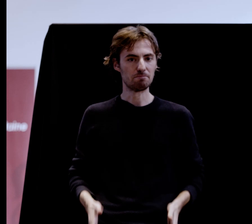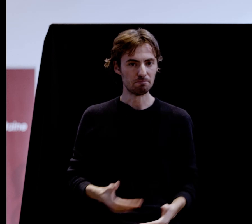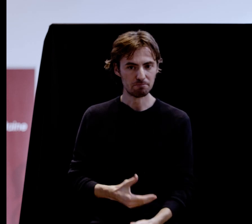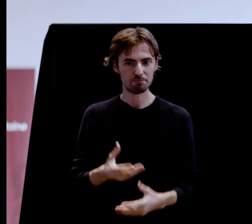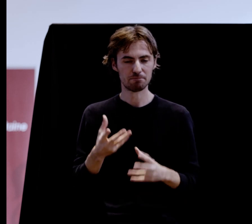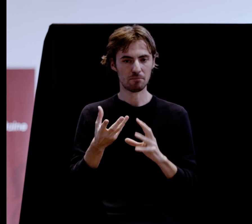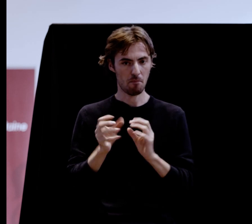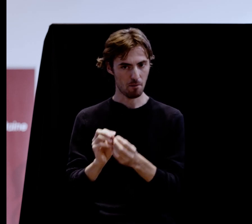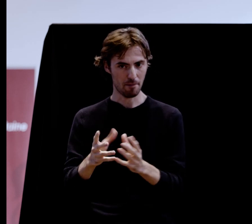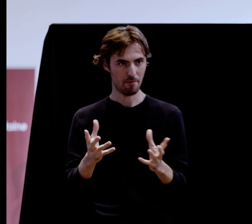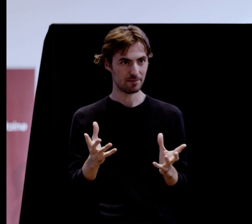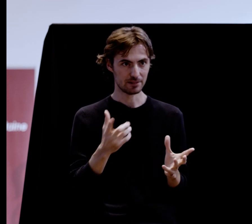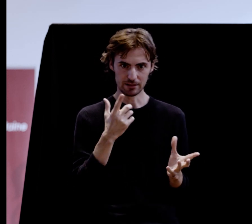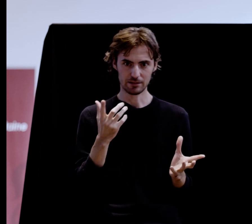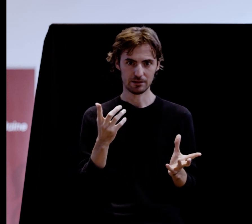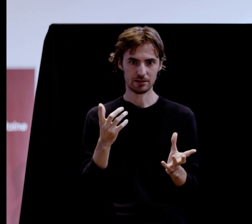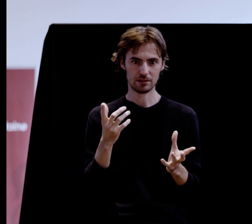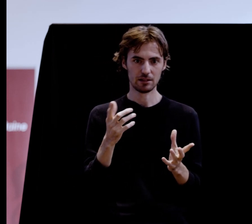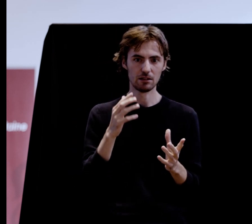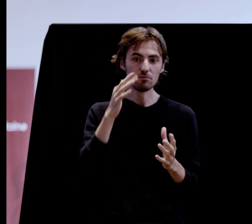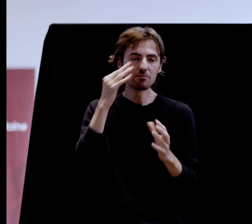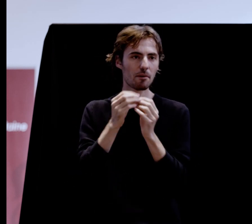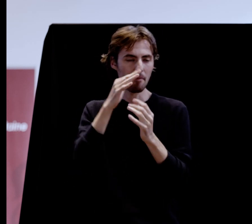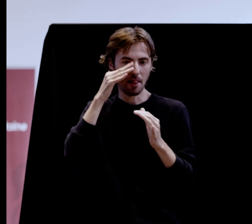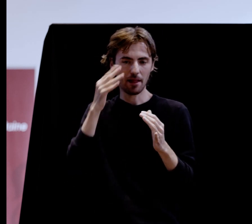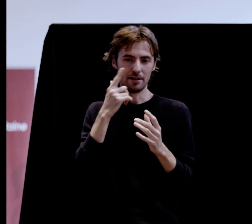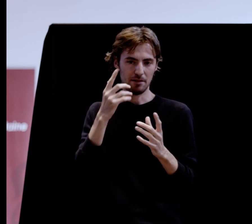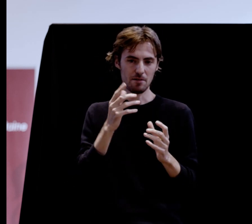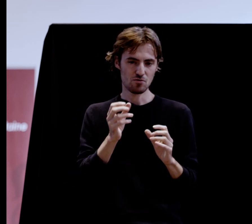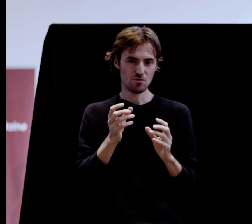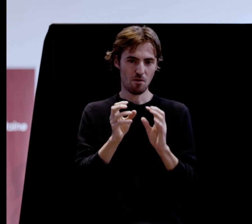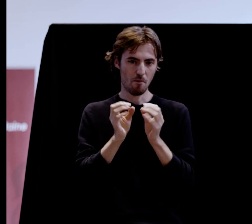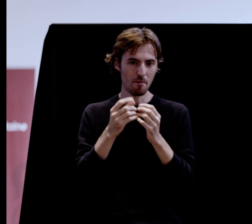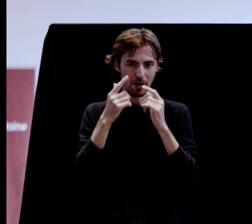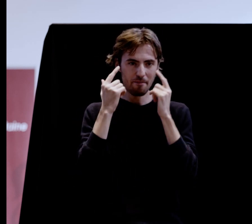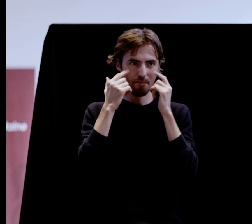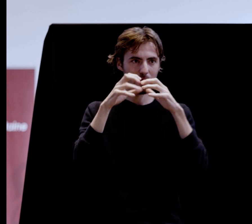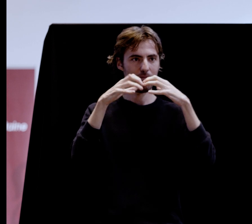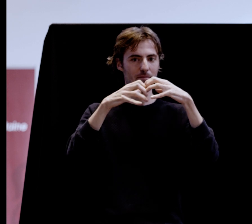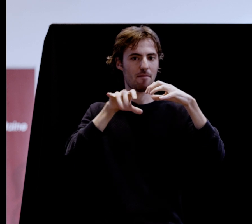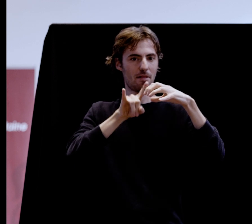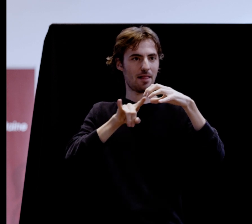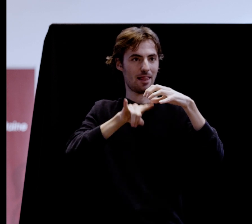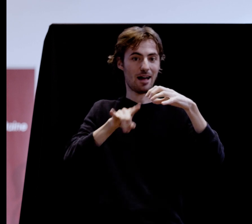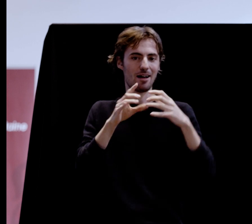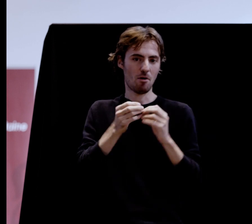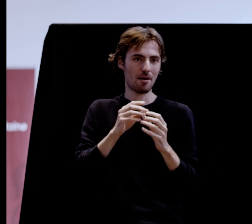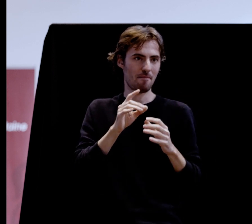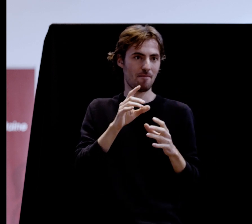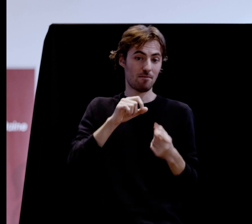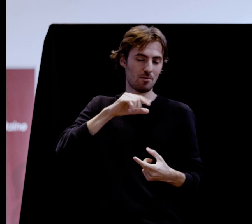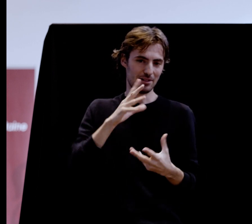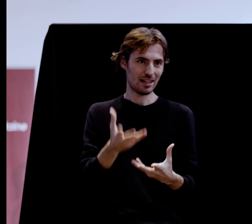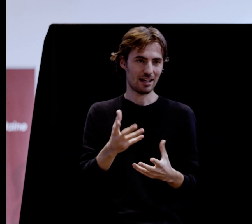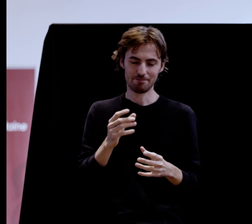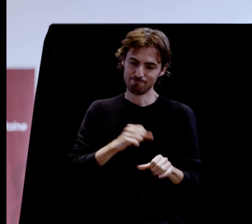qu'il y a très probablement un déficit gonadotrope et on discute le traitement substitutif.